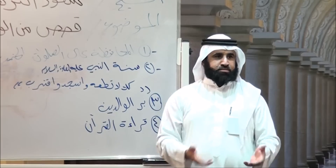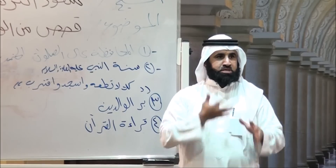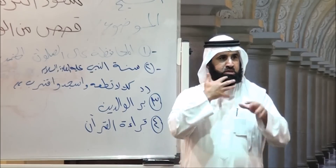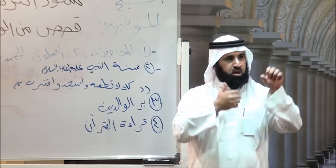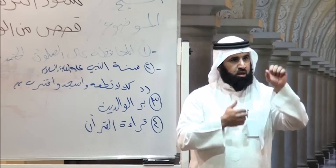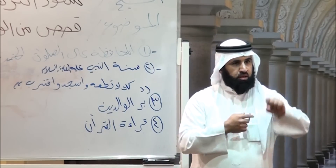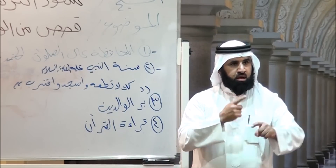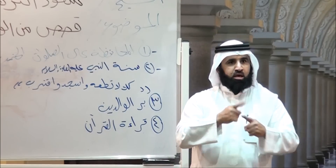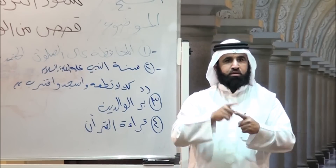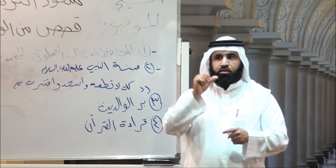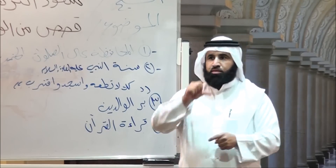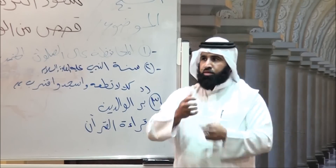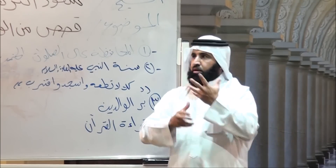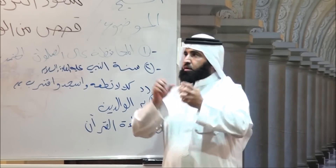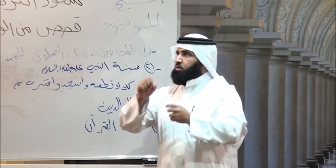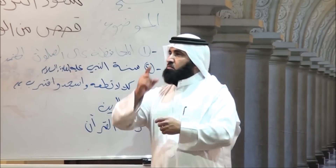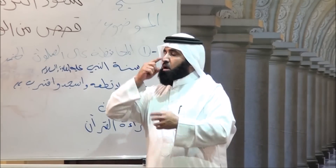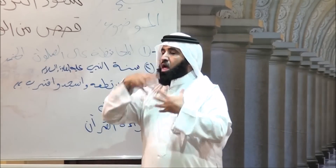فالريح أقوى.